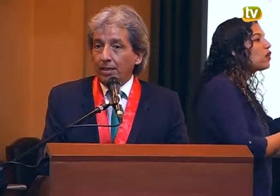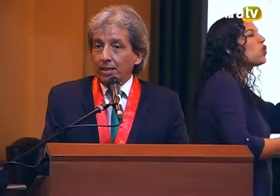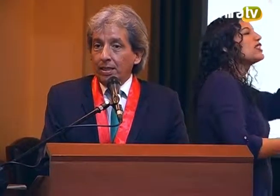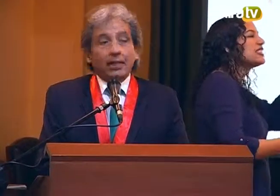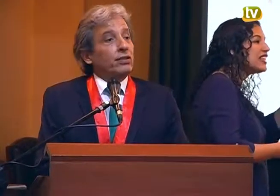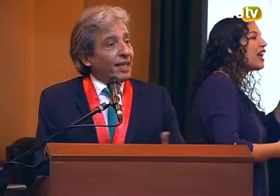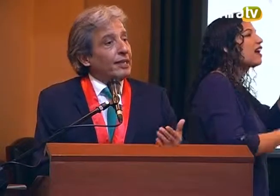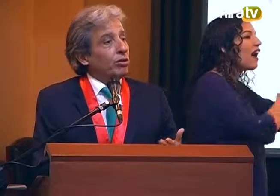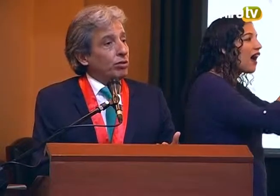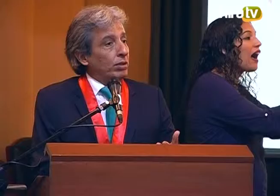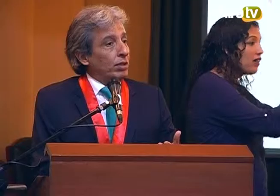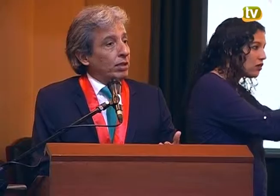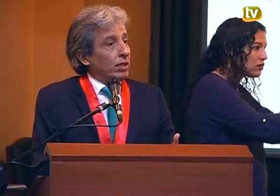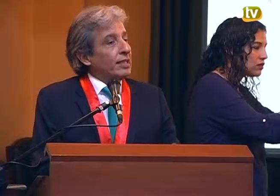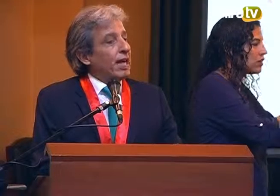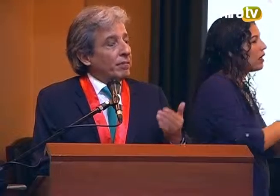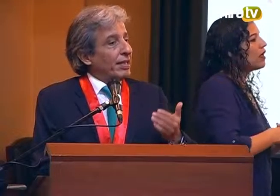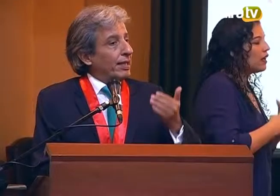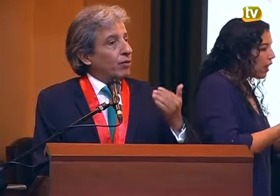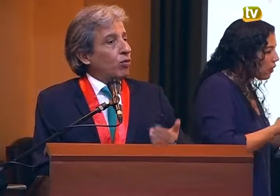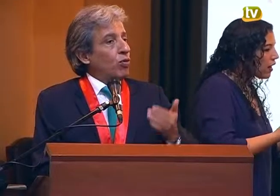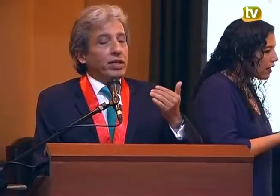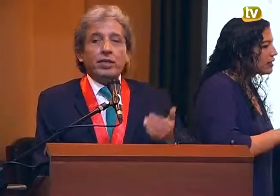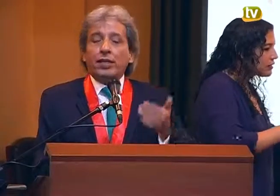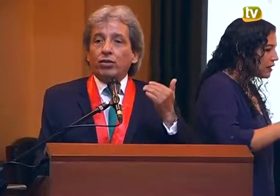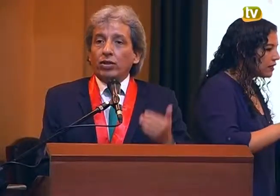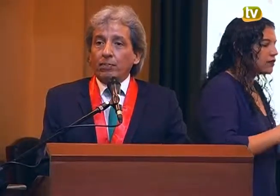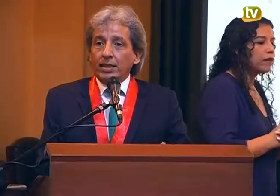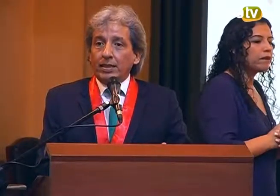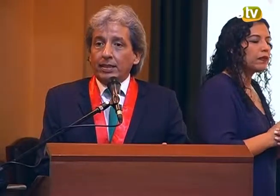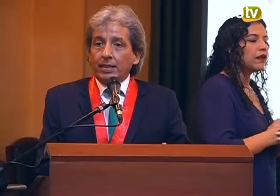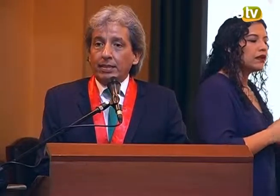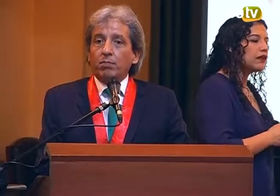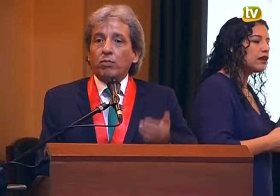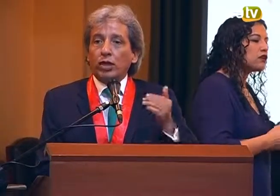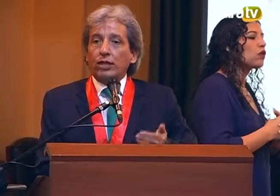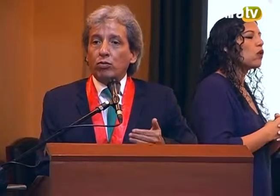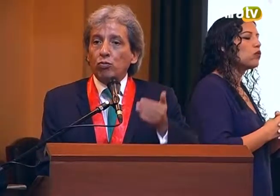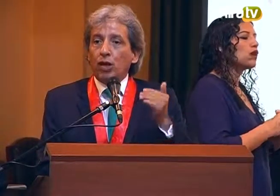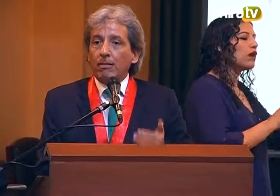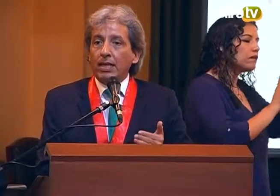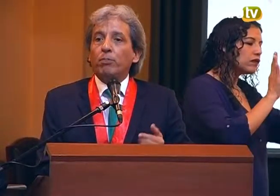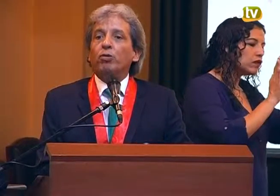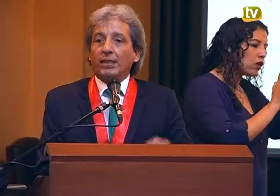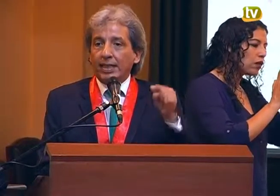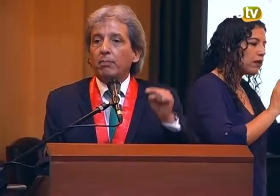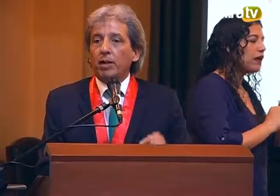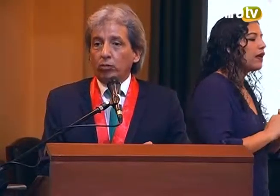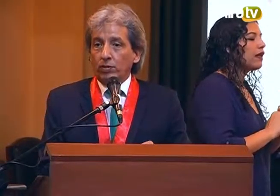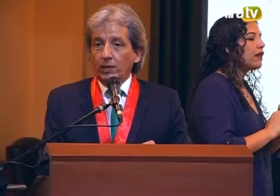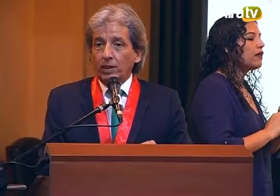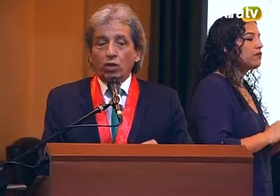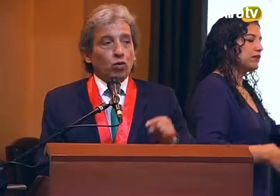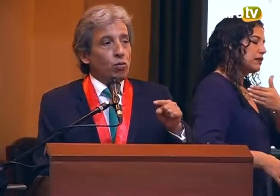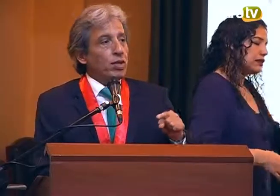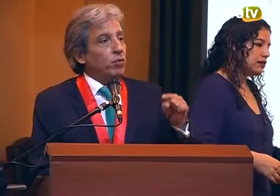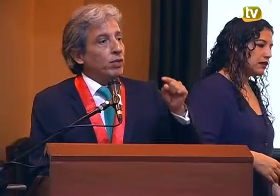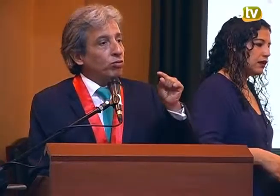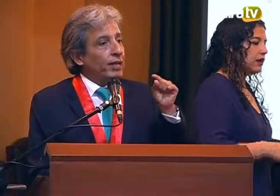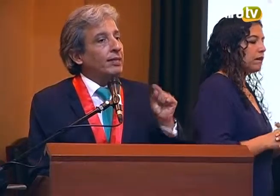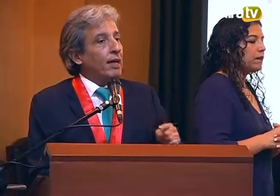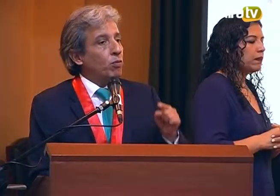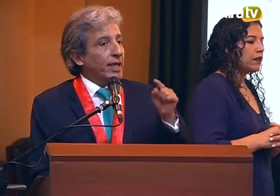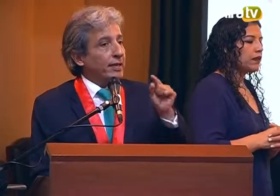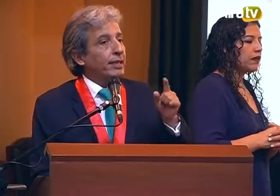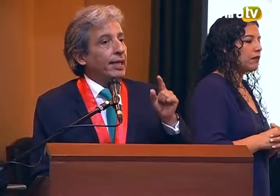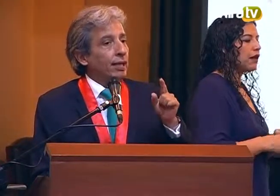vela. Y se hizo. Y además se hizo con una indicación del presidente. Vamos a tener un buque a vela, pero se hace en el Perú. Yo no voy a poner